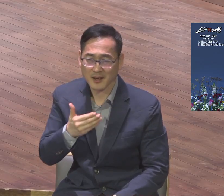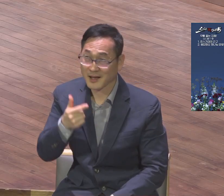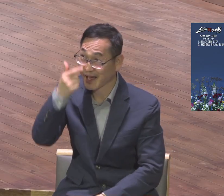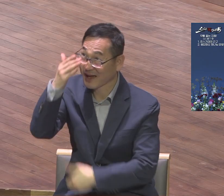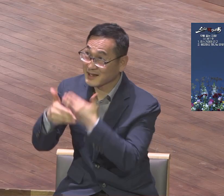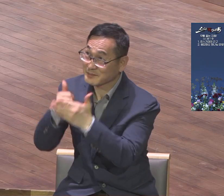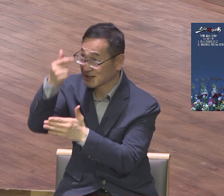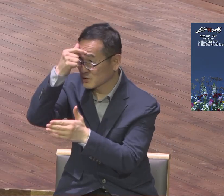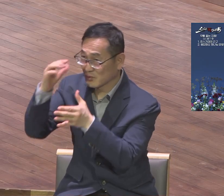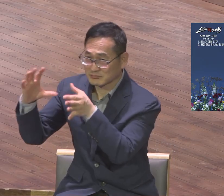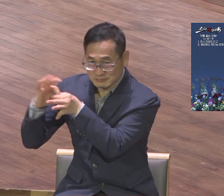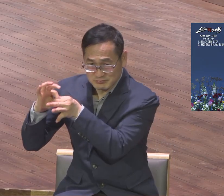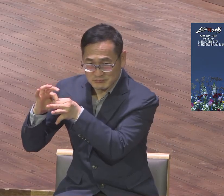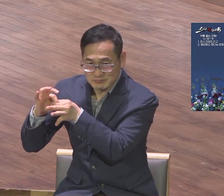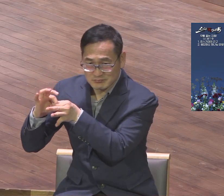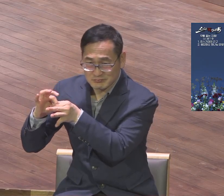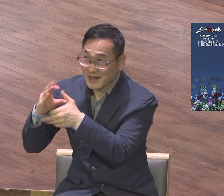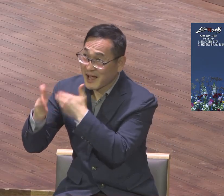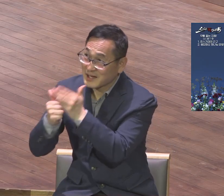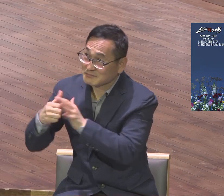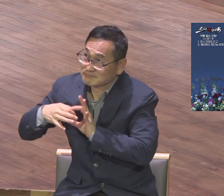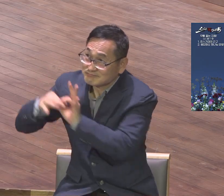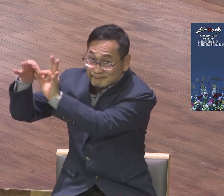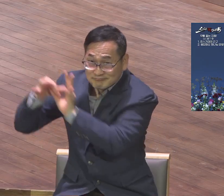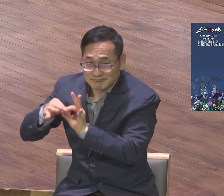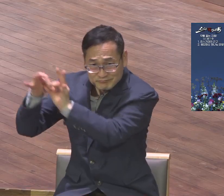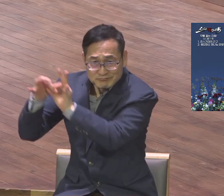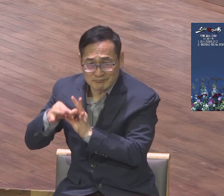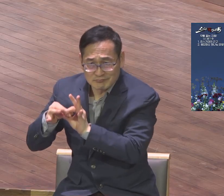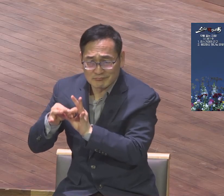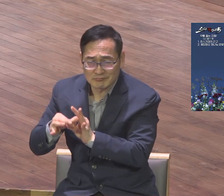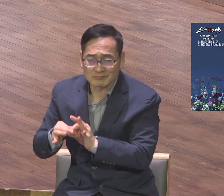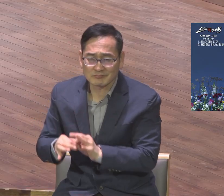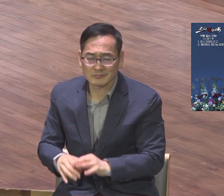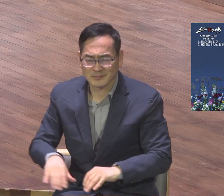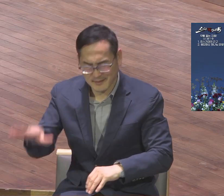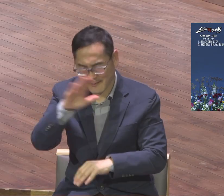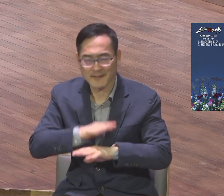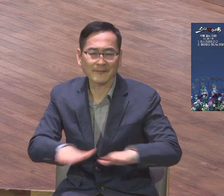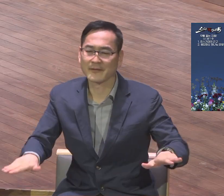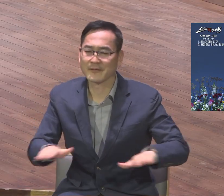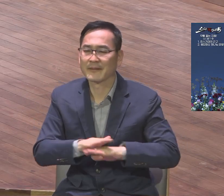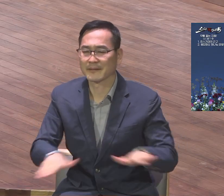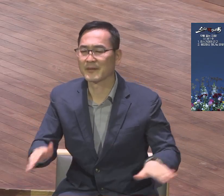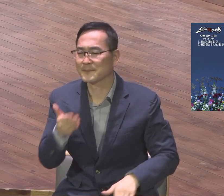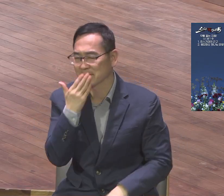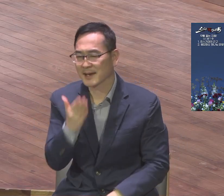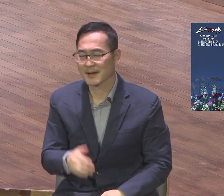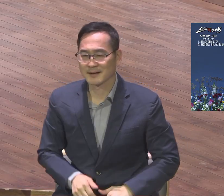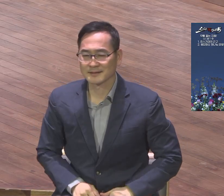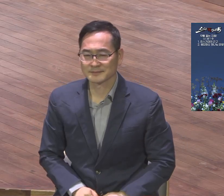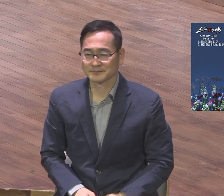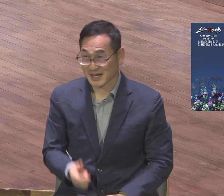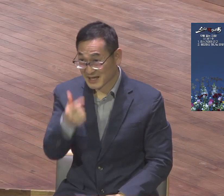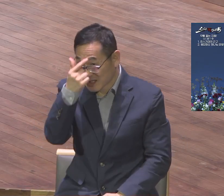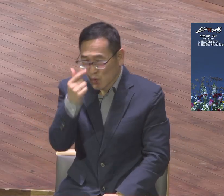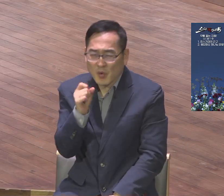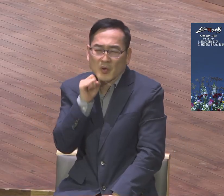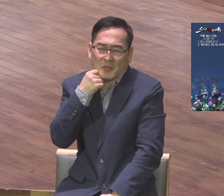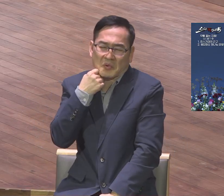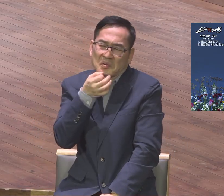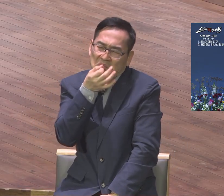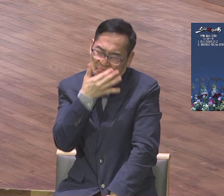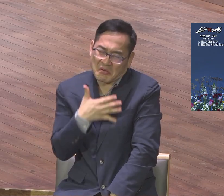끝납니다. 무릎 꿇으시기 바랍니다. 기도는요, 이 어렵게 생각하면요,